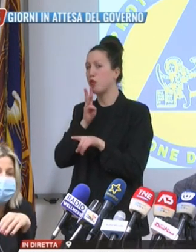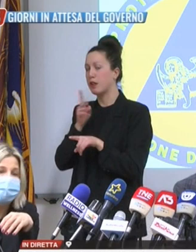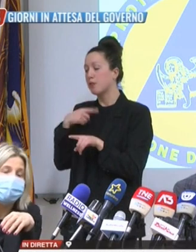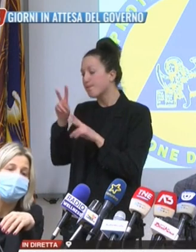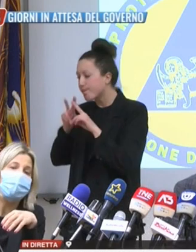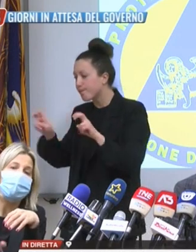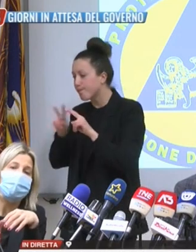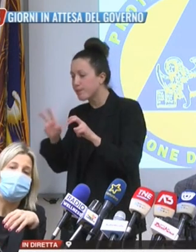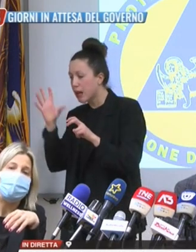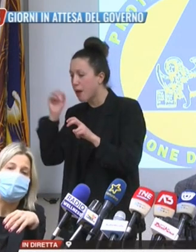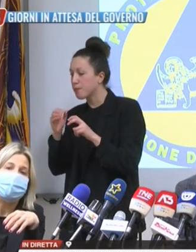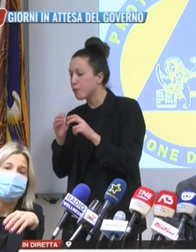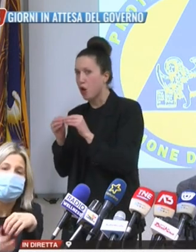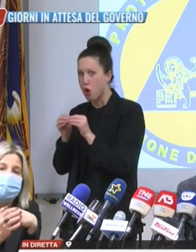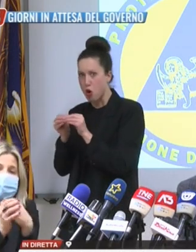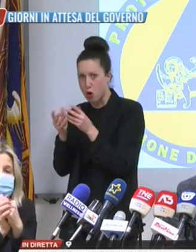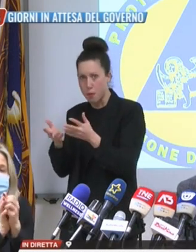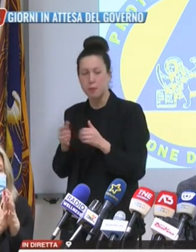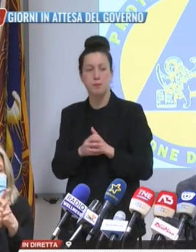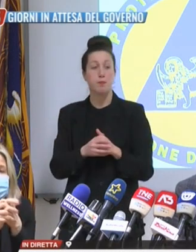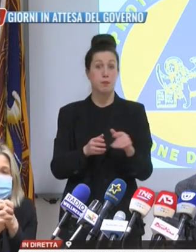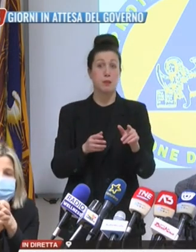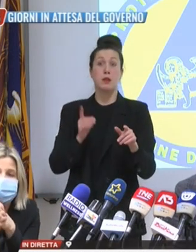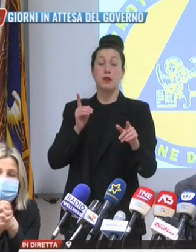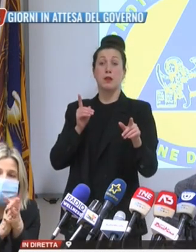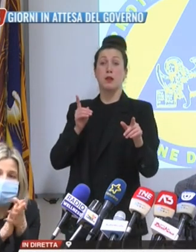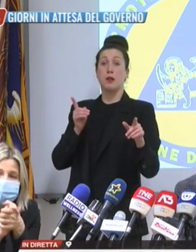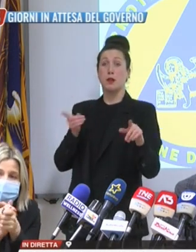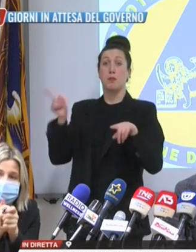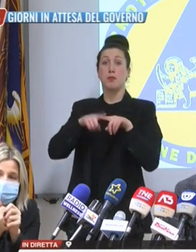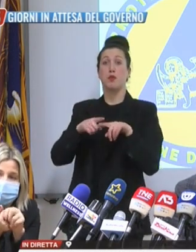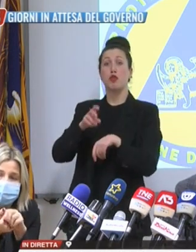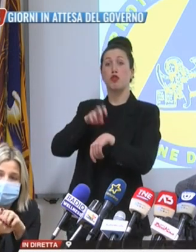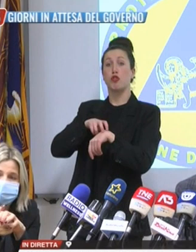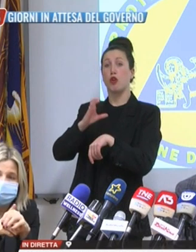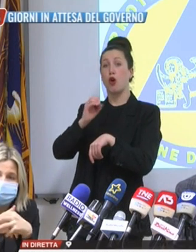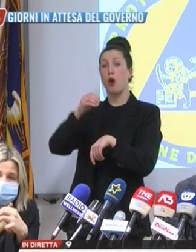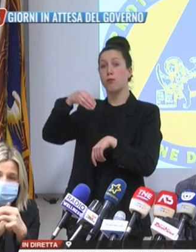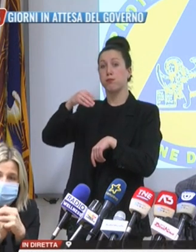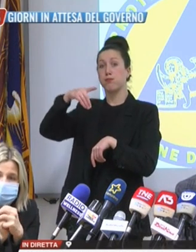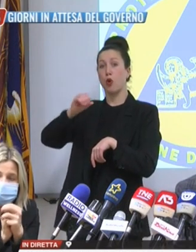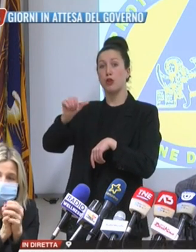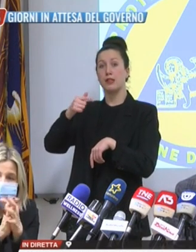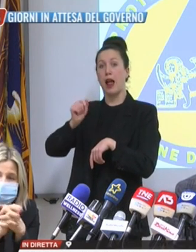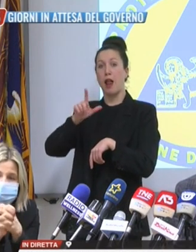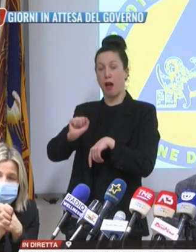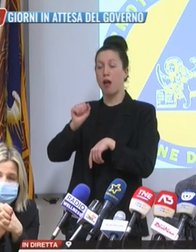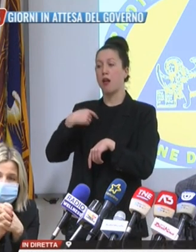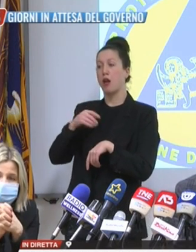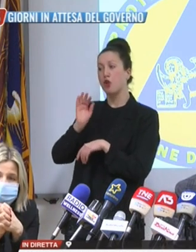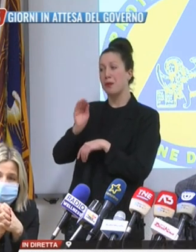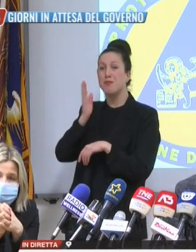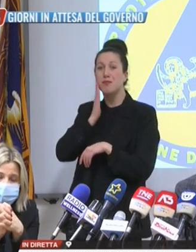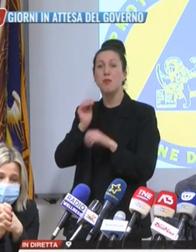l'altro abbiamo chiesto al dottor Compostella che faccia anche una indagine epidemiologica approfondita, perché siccome si